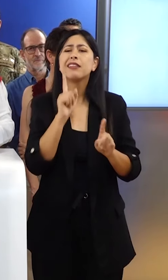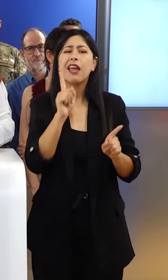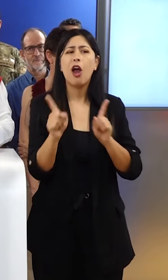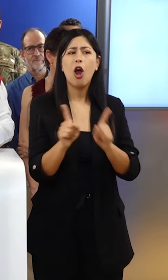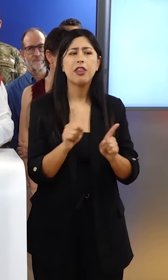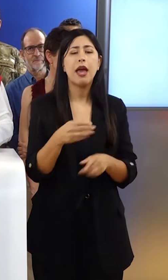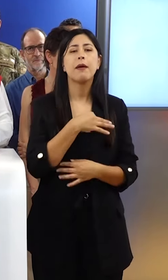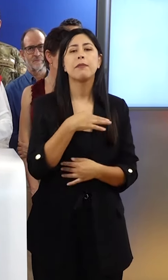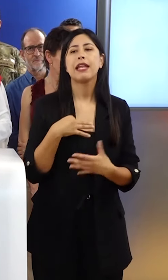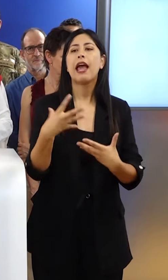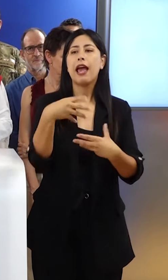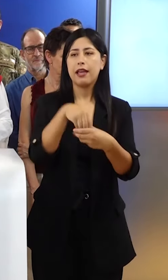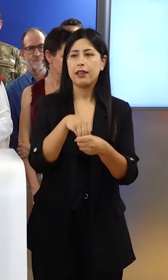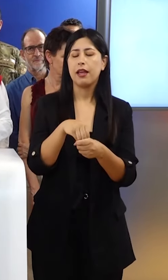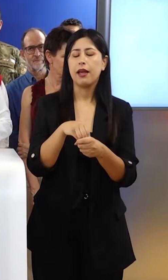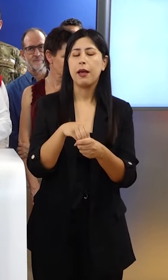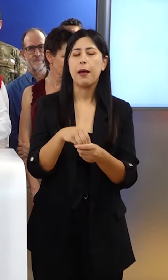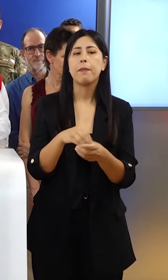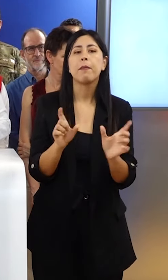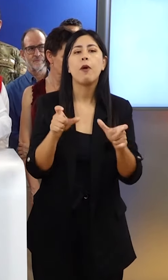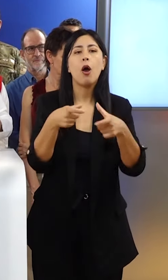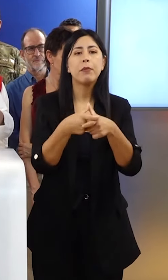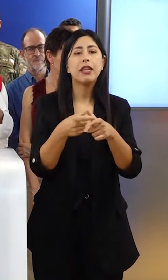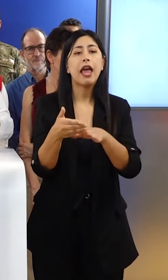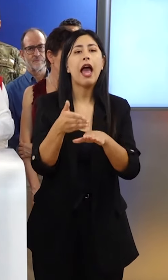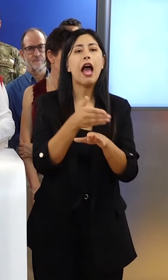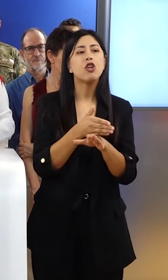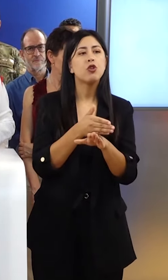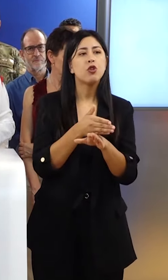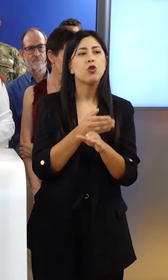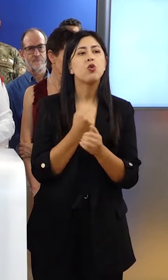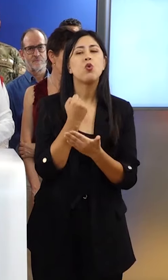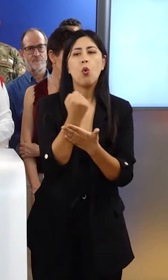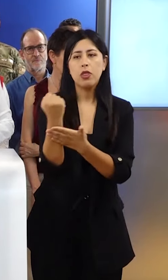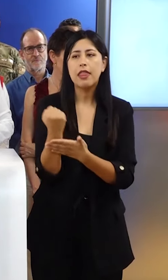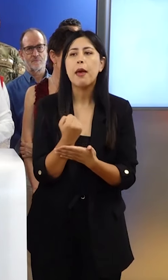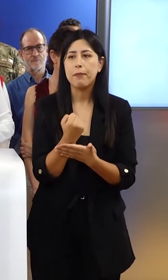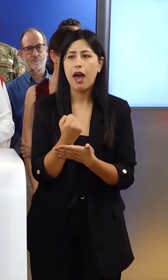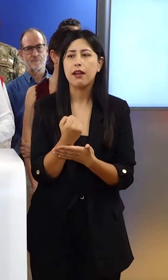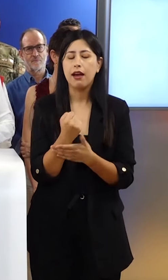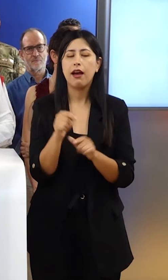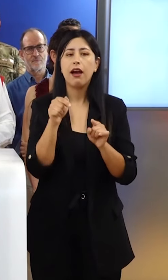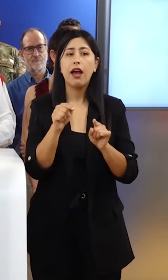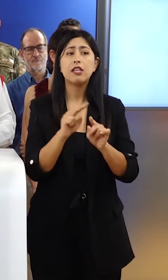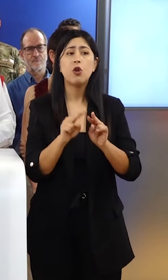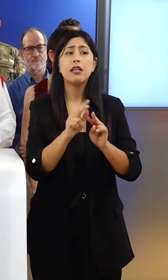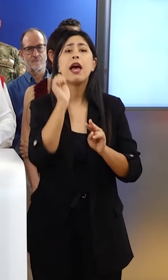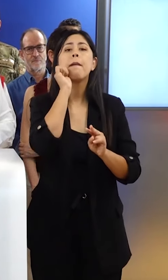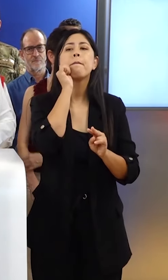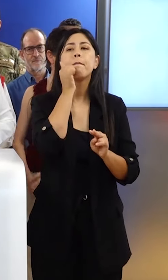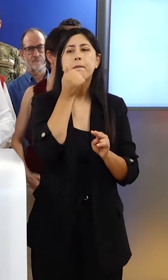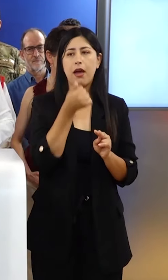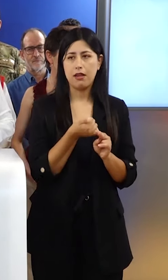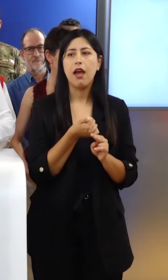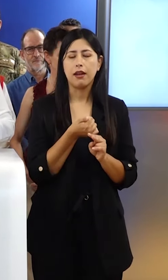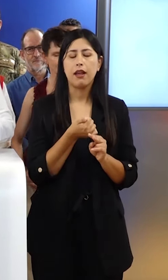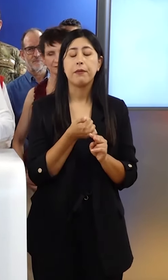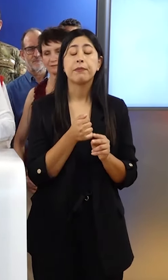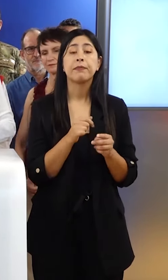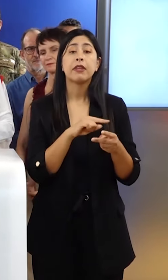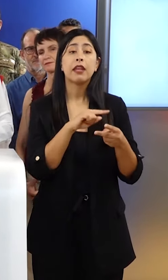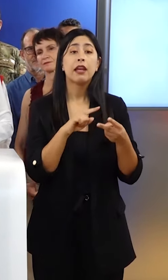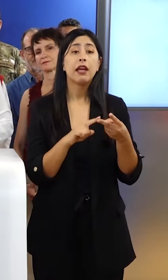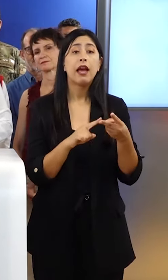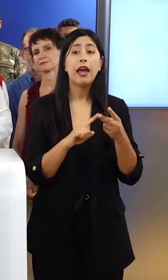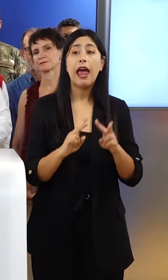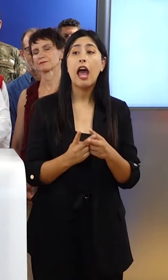que preside un comité de ayudas tempranas que entiendo que se va a eh constituir mañana eh Y en el caso